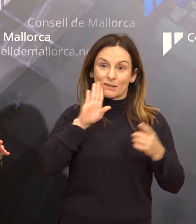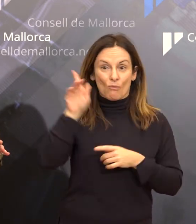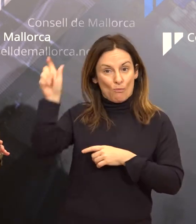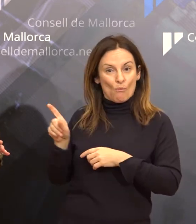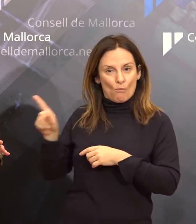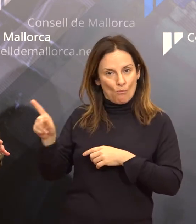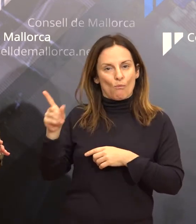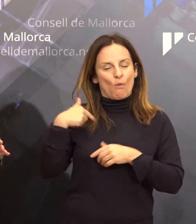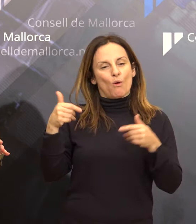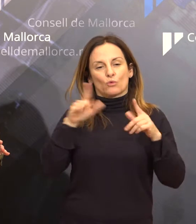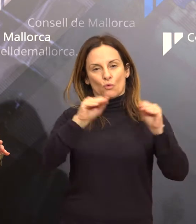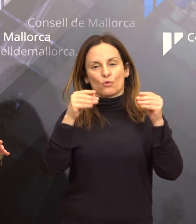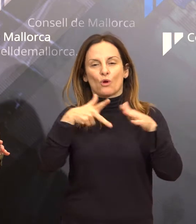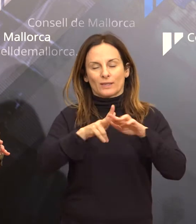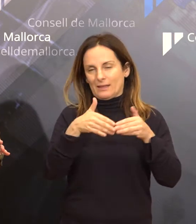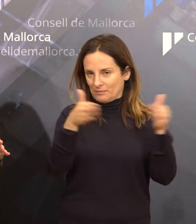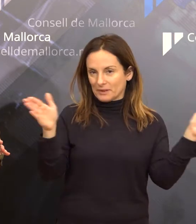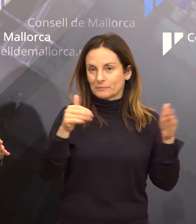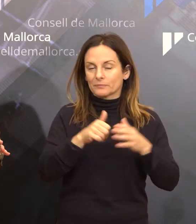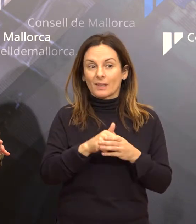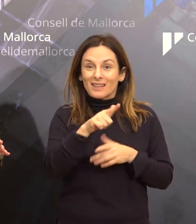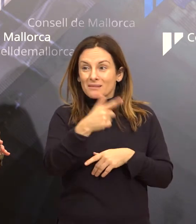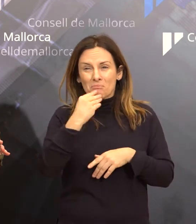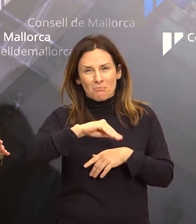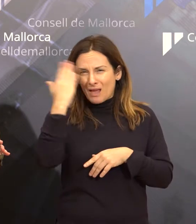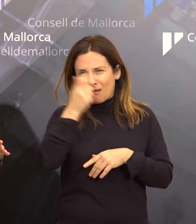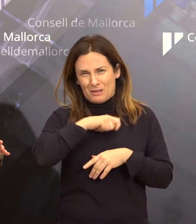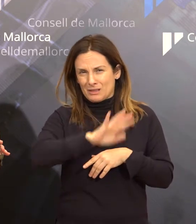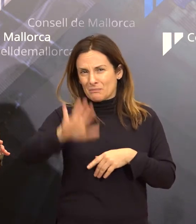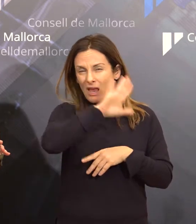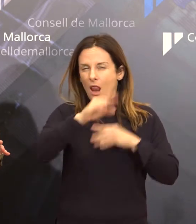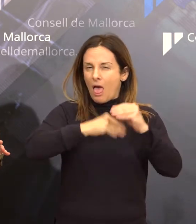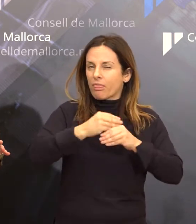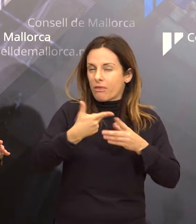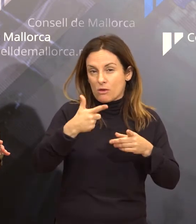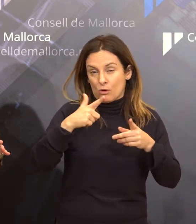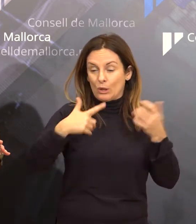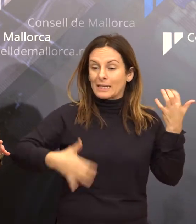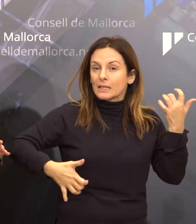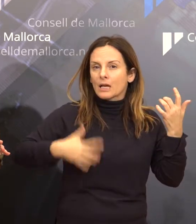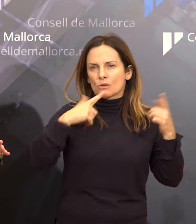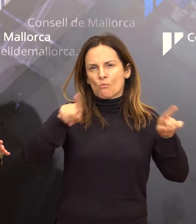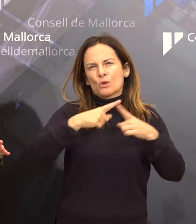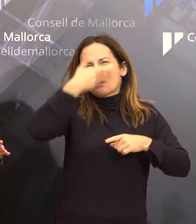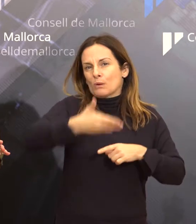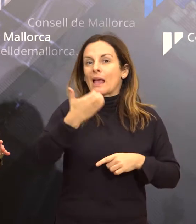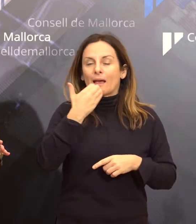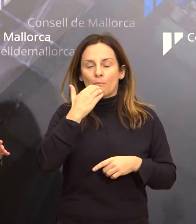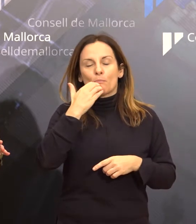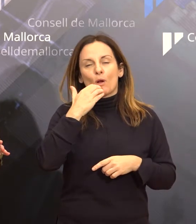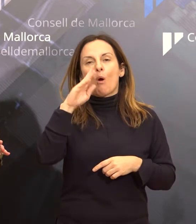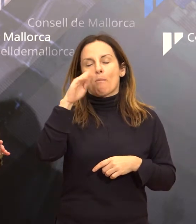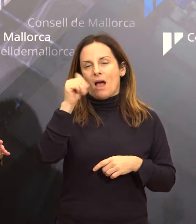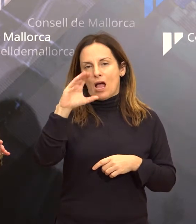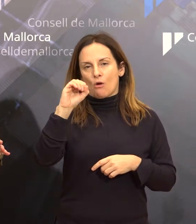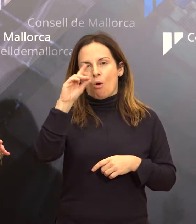las artes de conexión para fue uno de los mejores luthiers de españa café guitarras por mujeres tan importantes como por ejemplo en paco de lucia